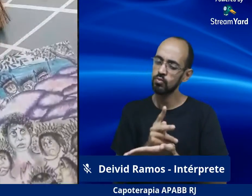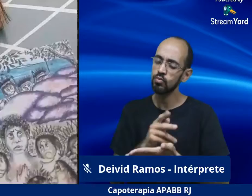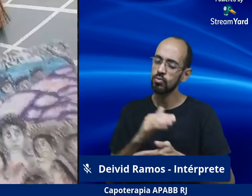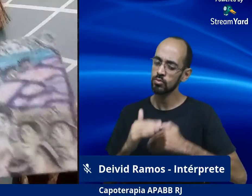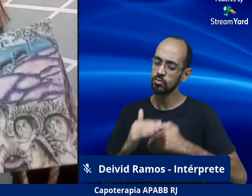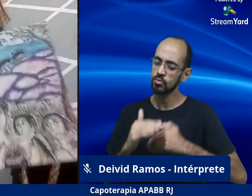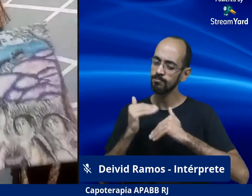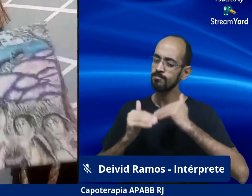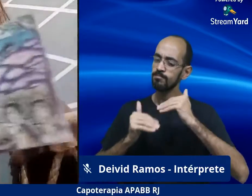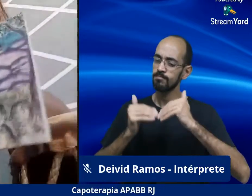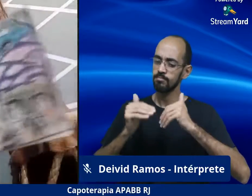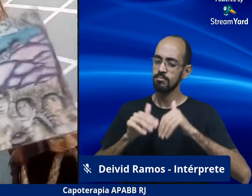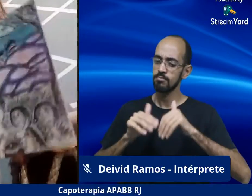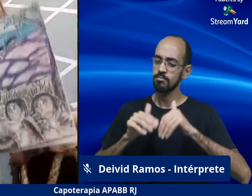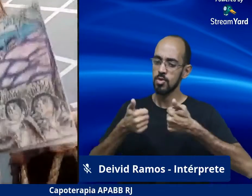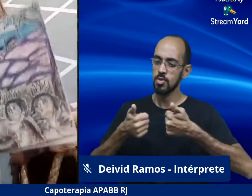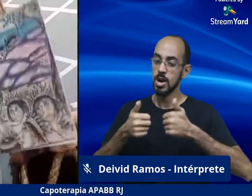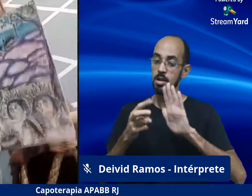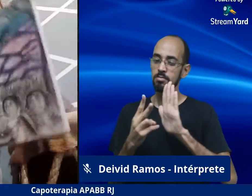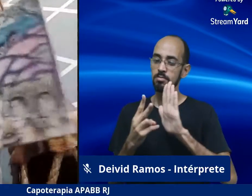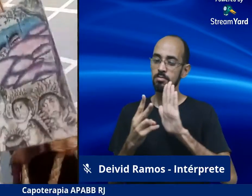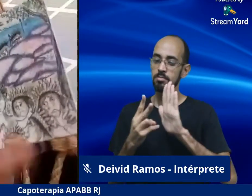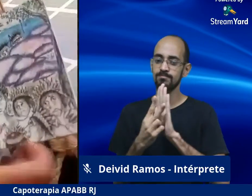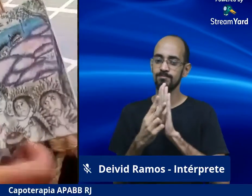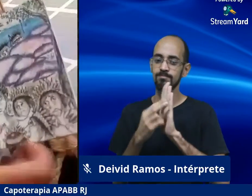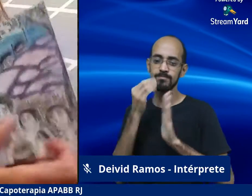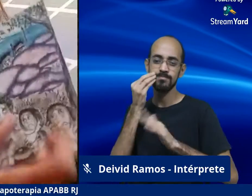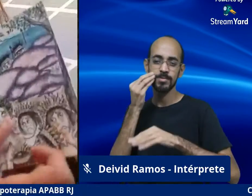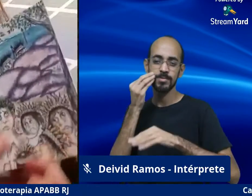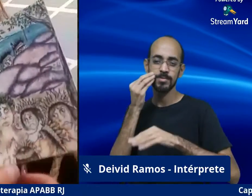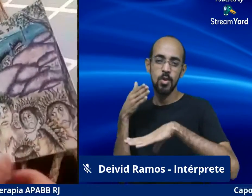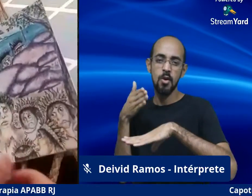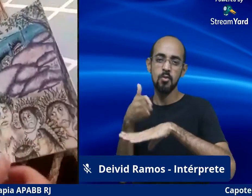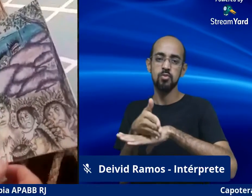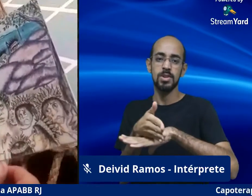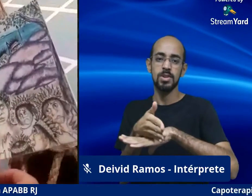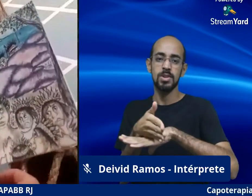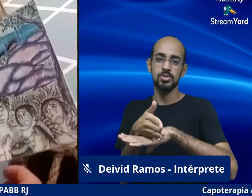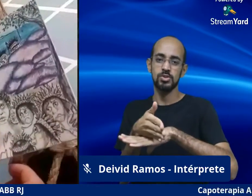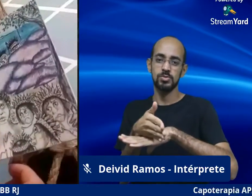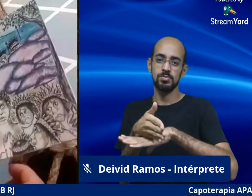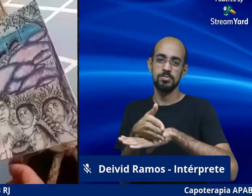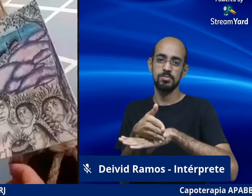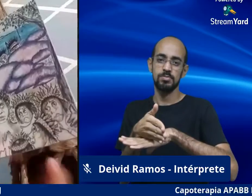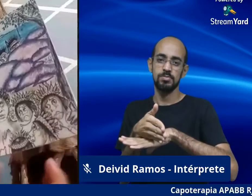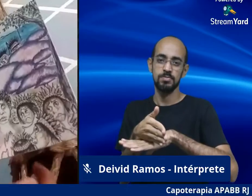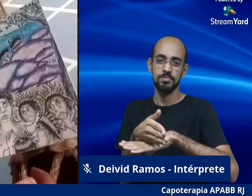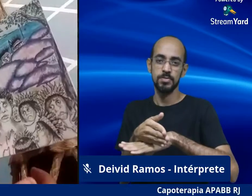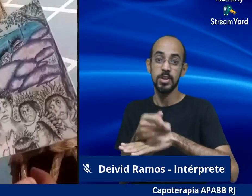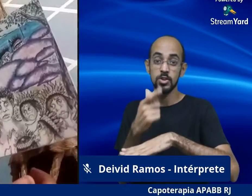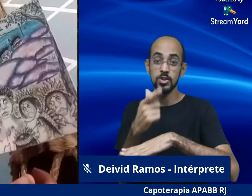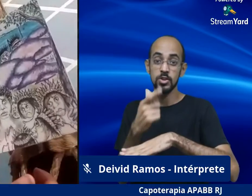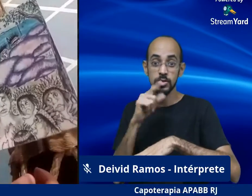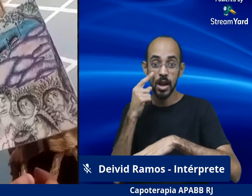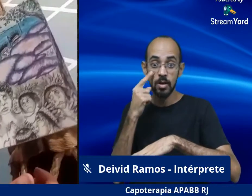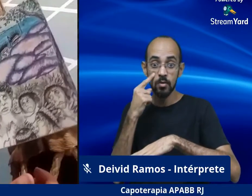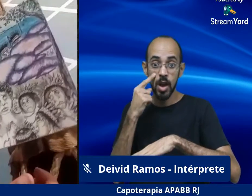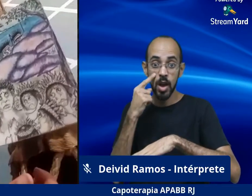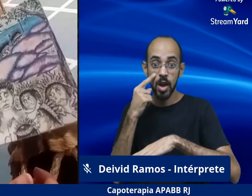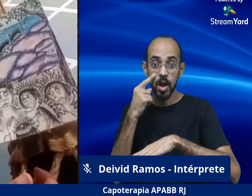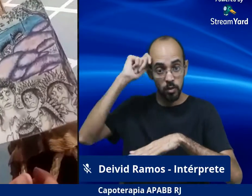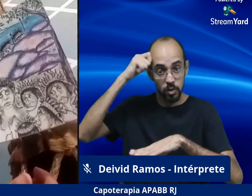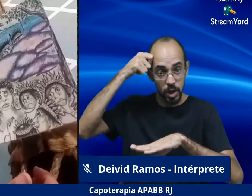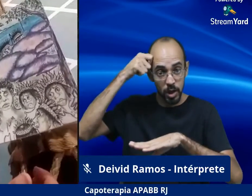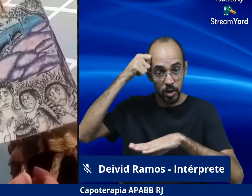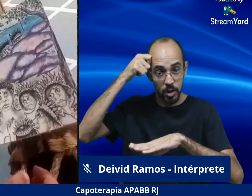rival tentou invadir. Então aqui a gente vê, né, esse negro que foi curado pelos índios,